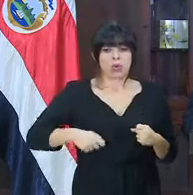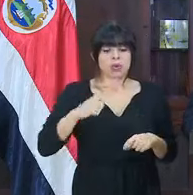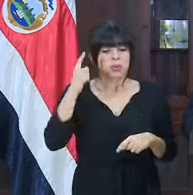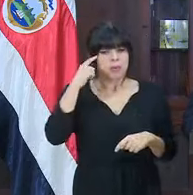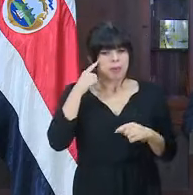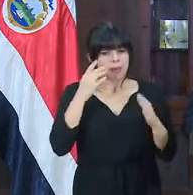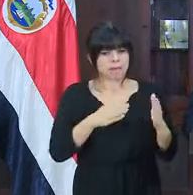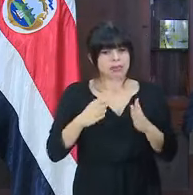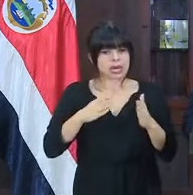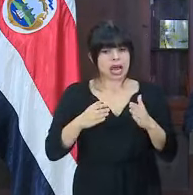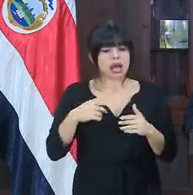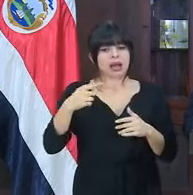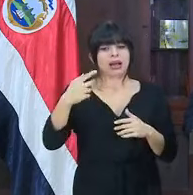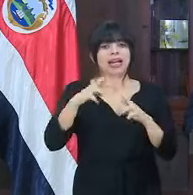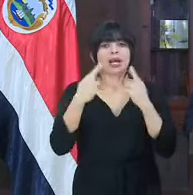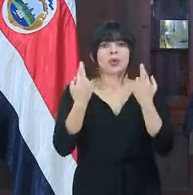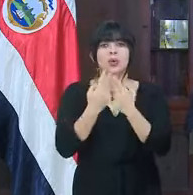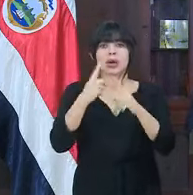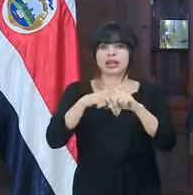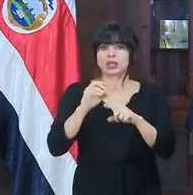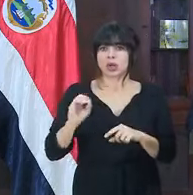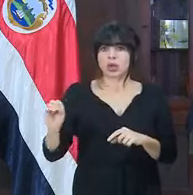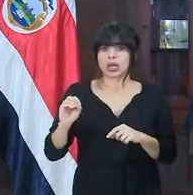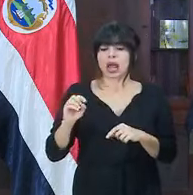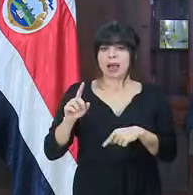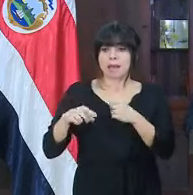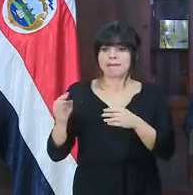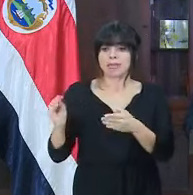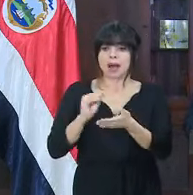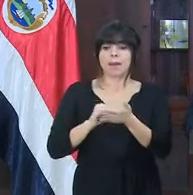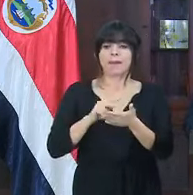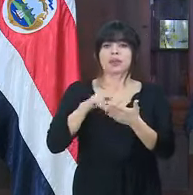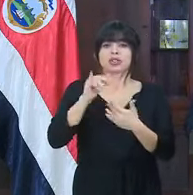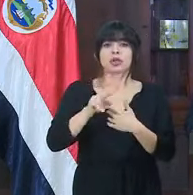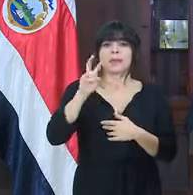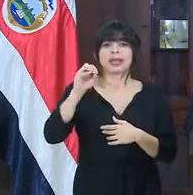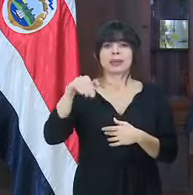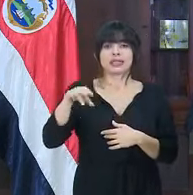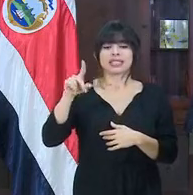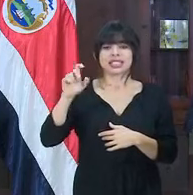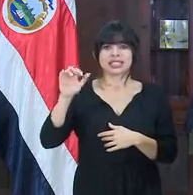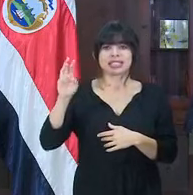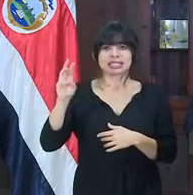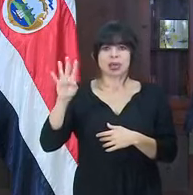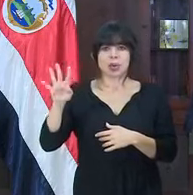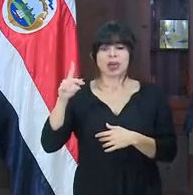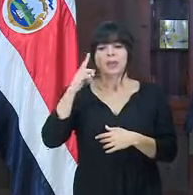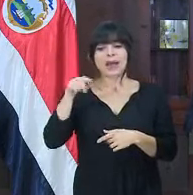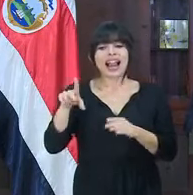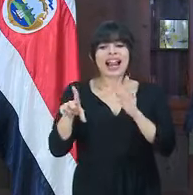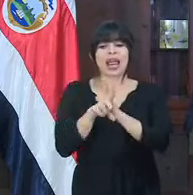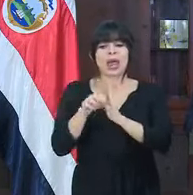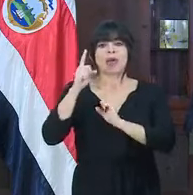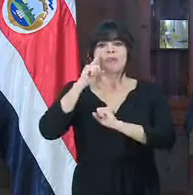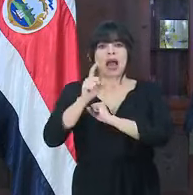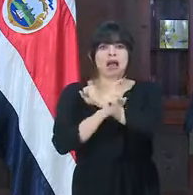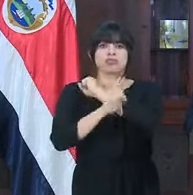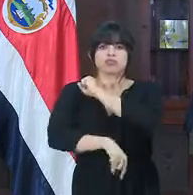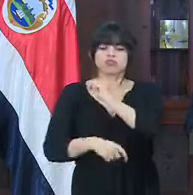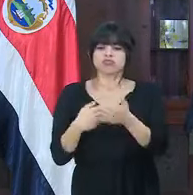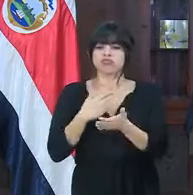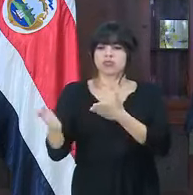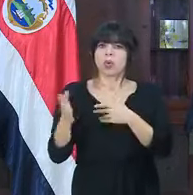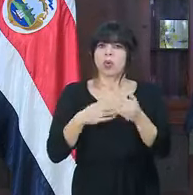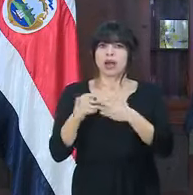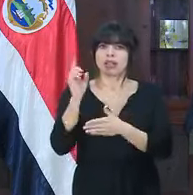convocar en lo que queda de sesiones extraordinarias el proyecto 20.174, que es la ley marco para sancionar y erradicar todas las